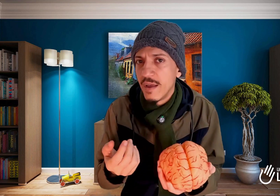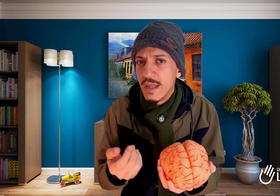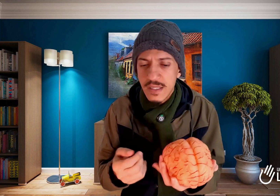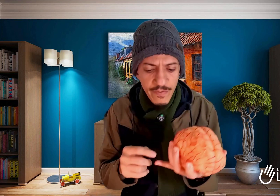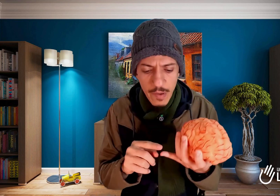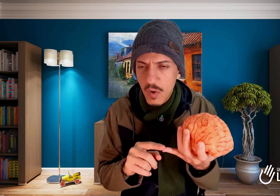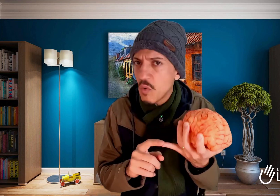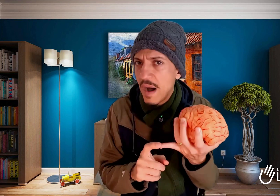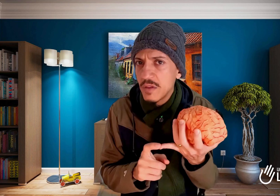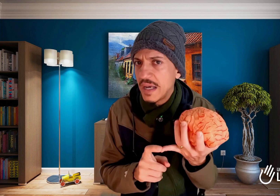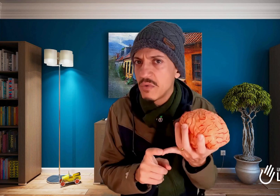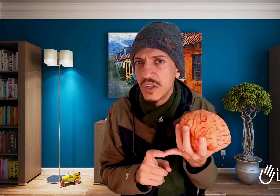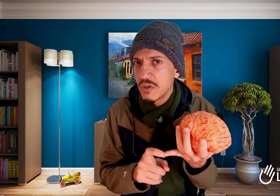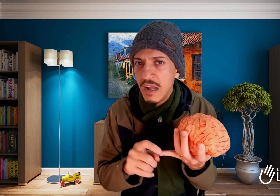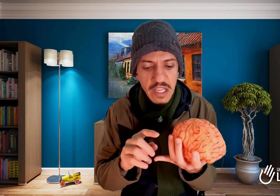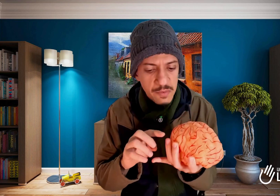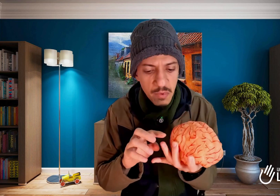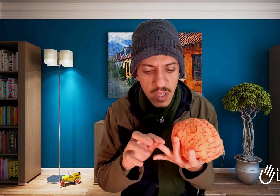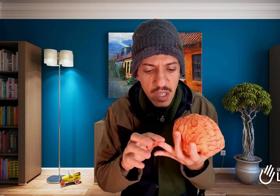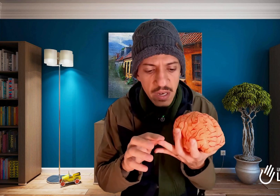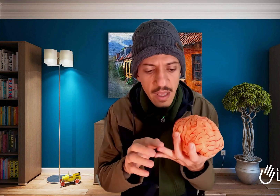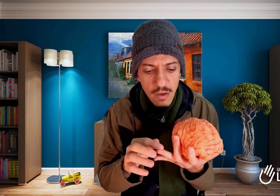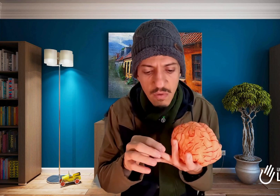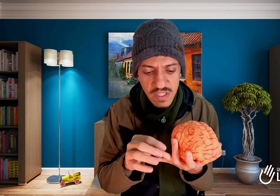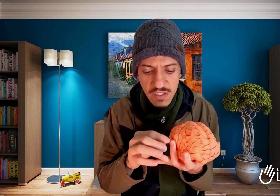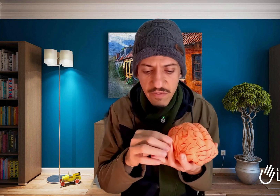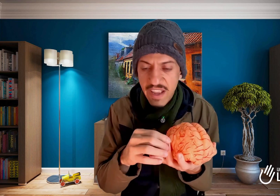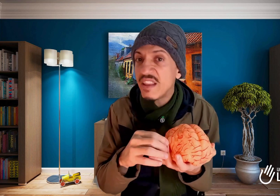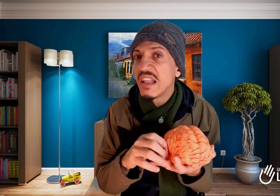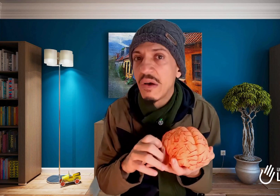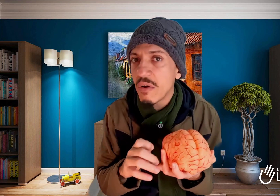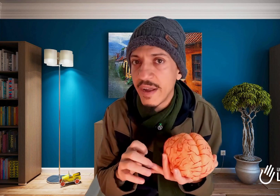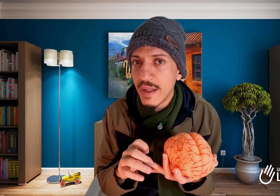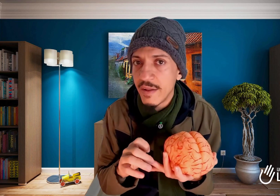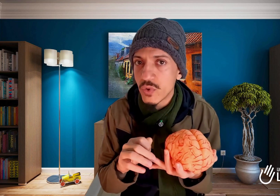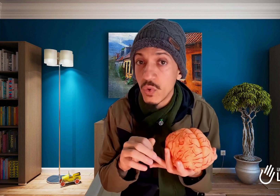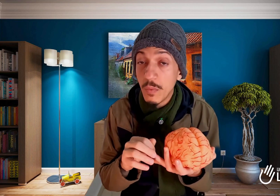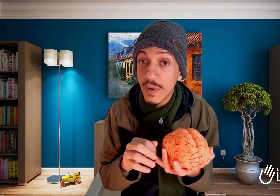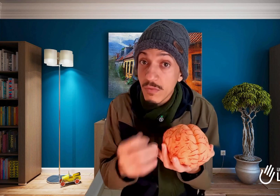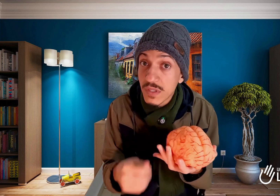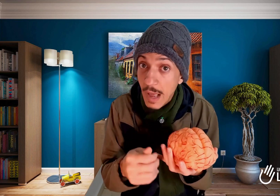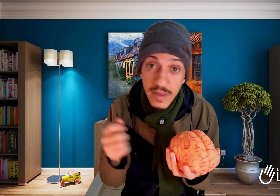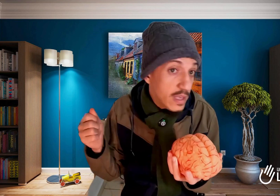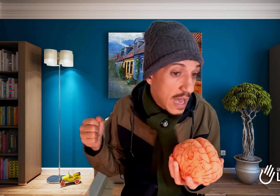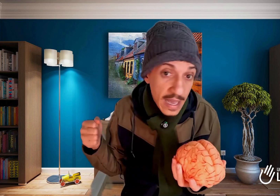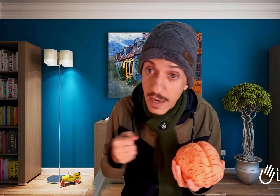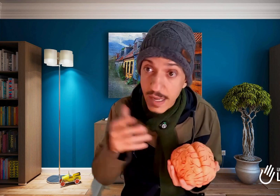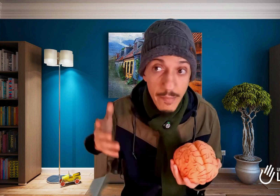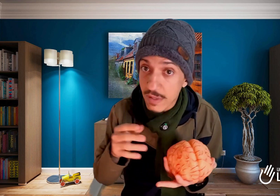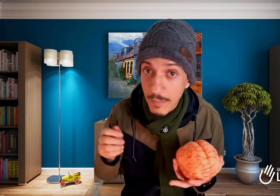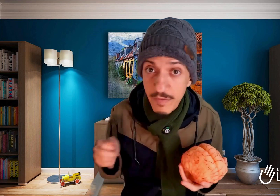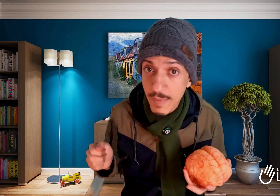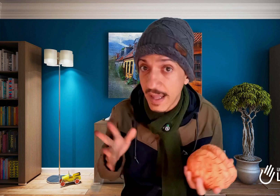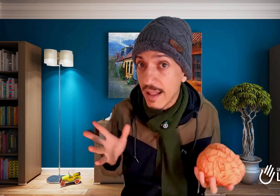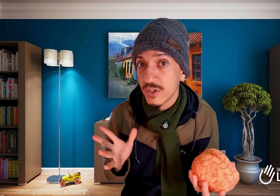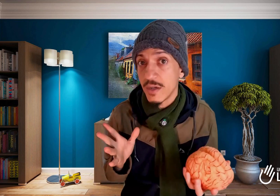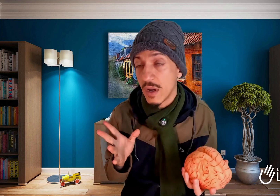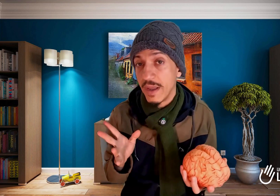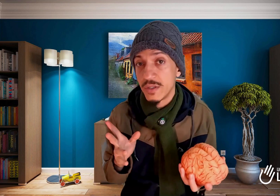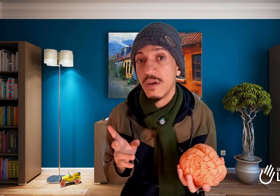não fica preocupado mais com regionalismo, nem se você vai entender ou não vai entender o surdo, porque tu sabe que aquele caminho está pavimentado já na sua mente. Vai